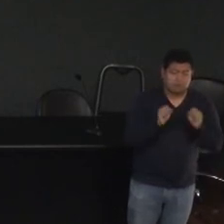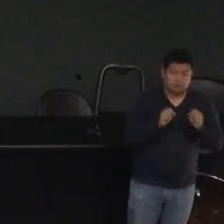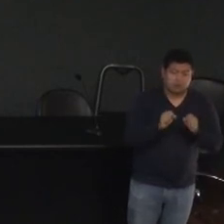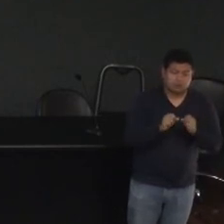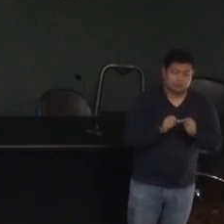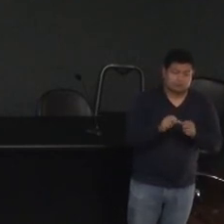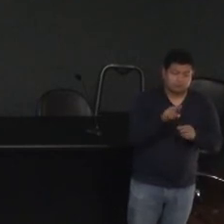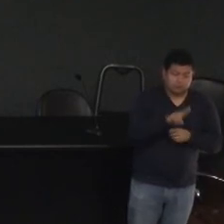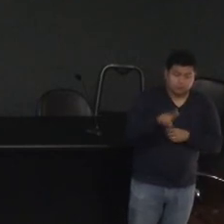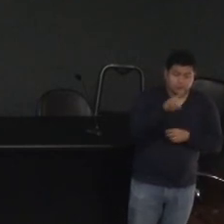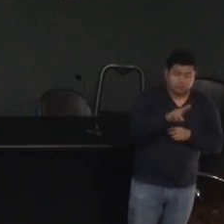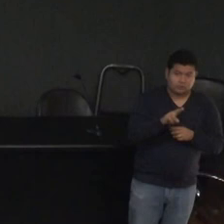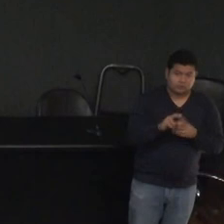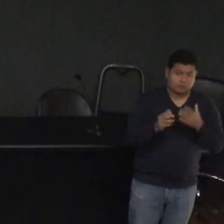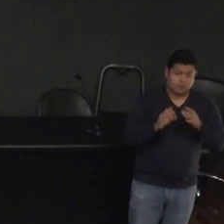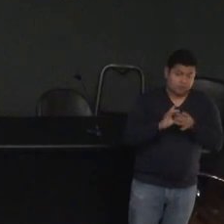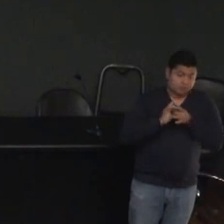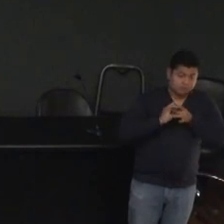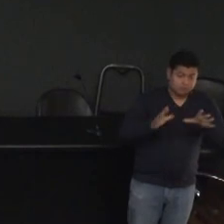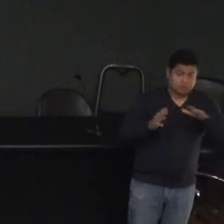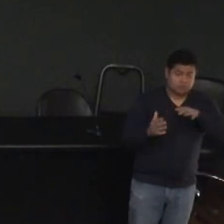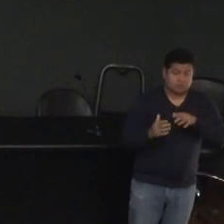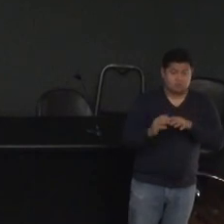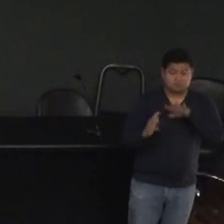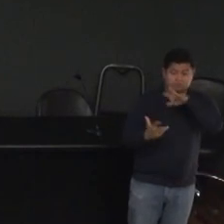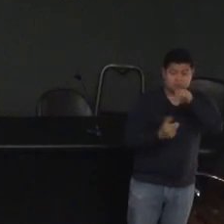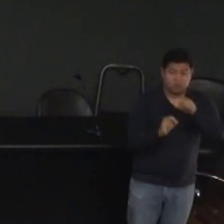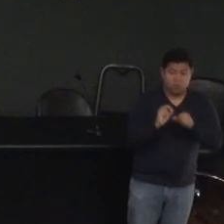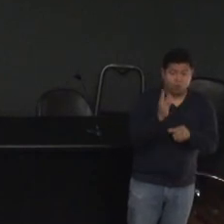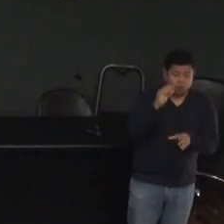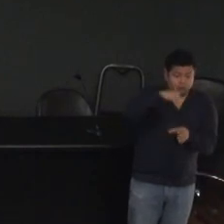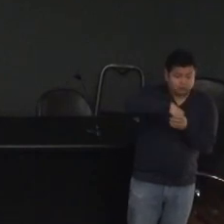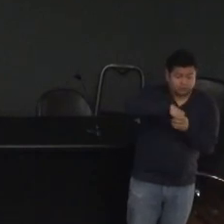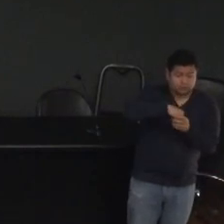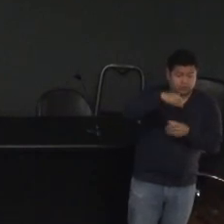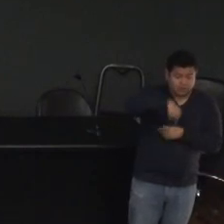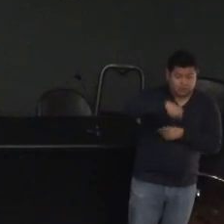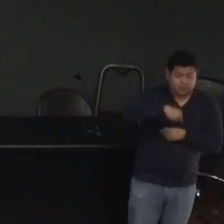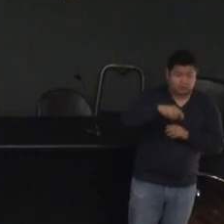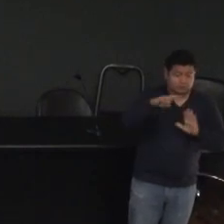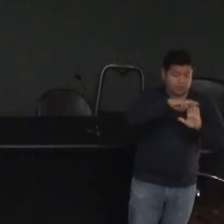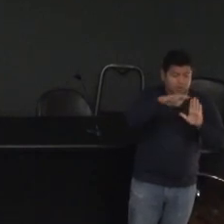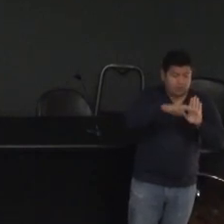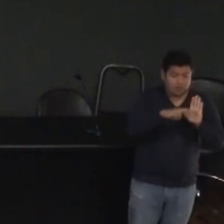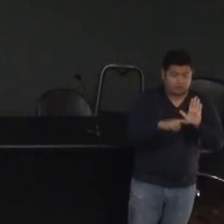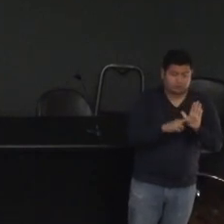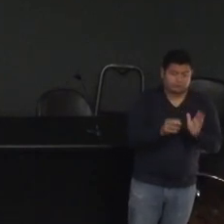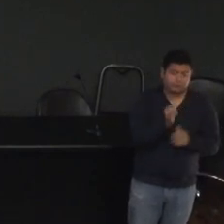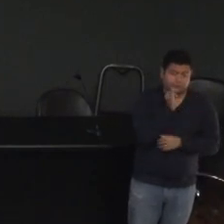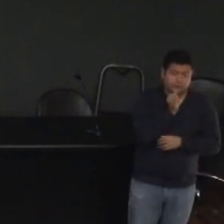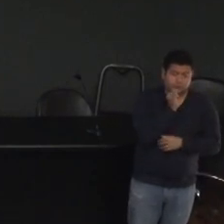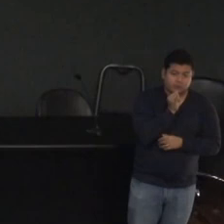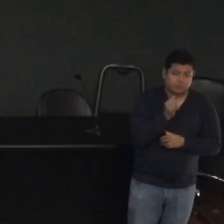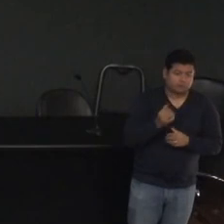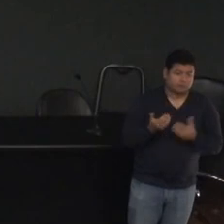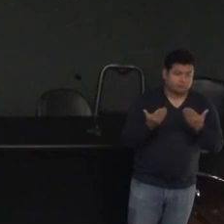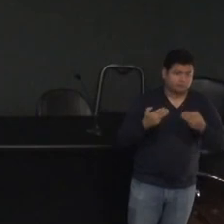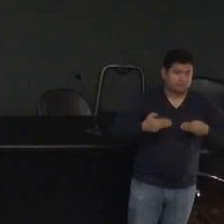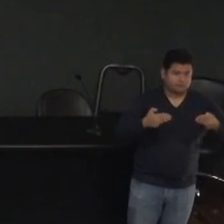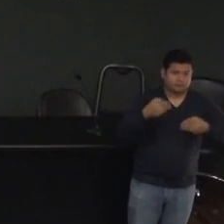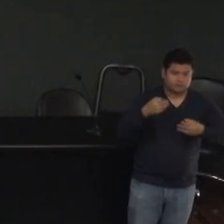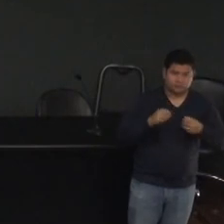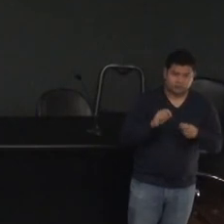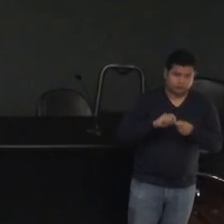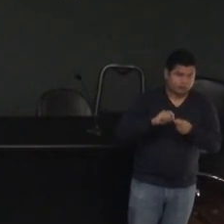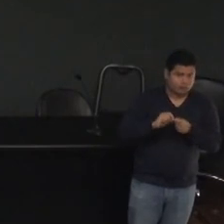autorizada internacionalmente ou você pode usar exemplos internos de descarte por exemplo com o Ministério da Justiça faz não